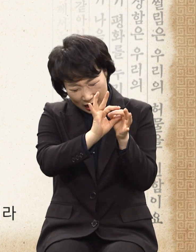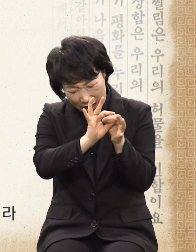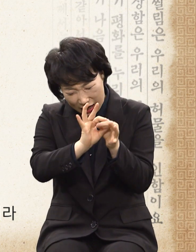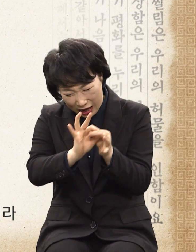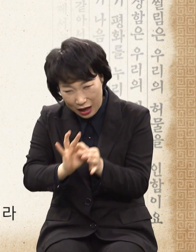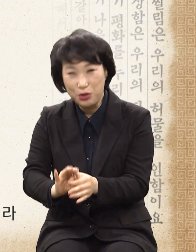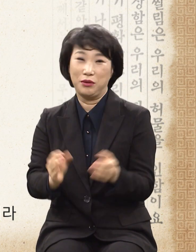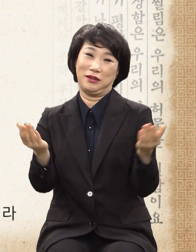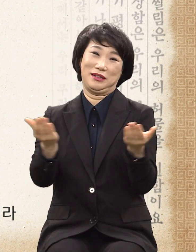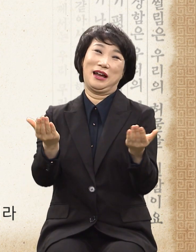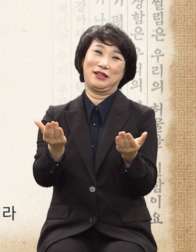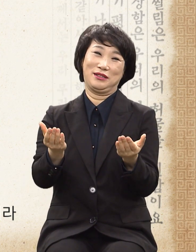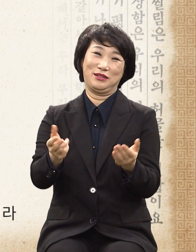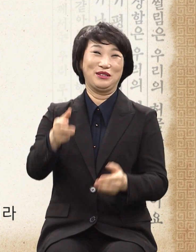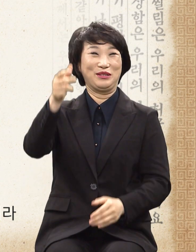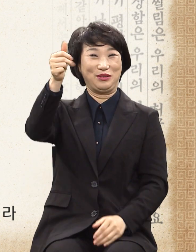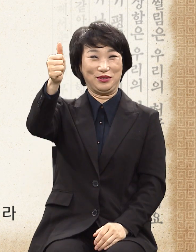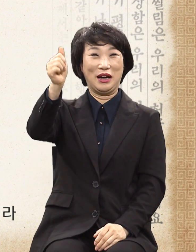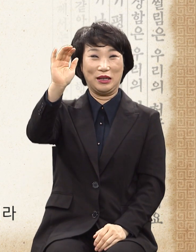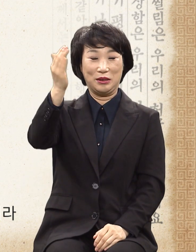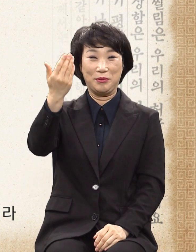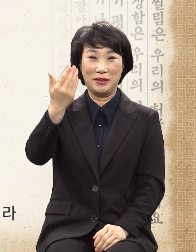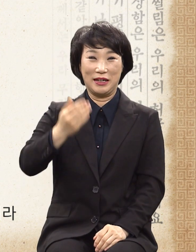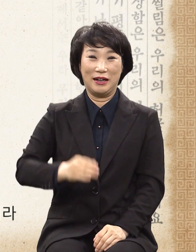계속 일하시는 분이십니다.